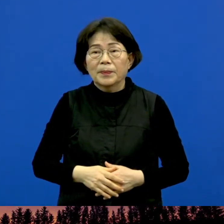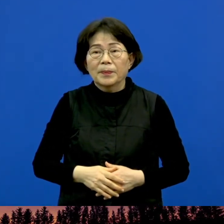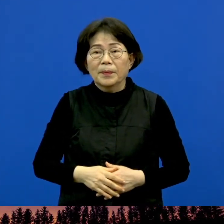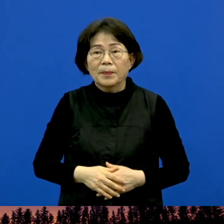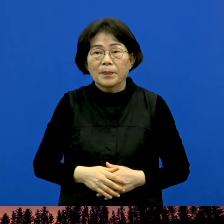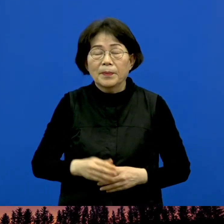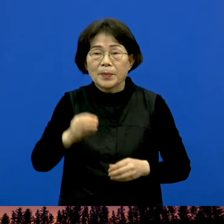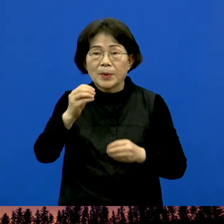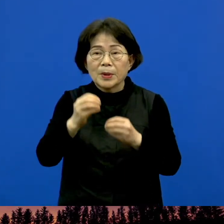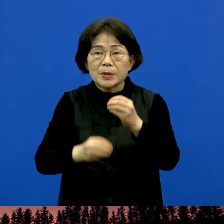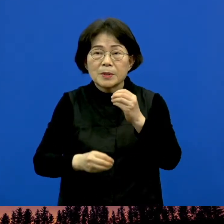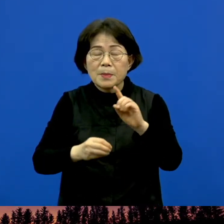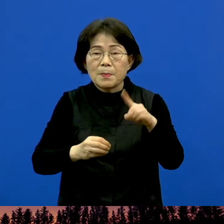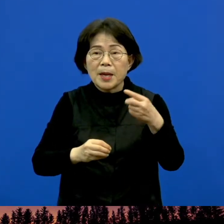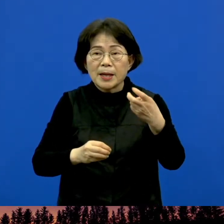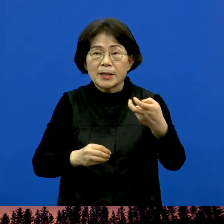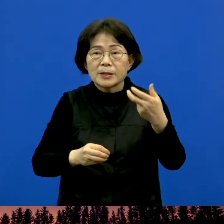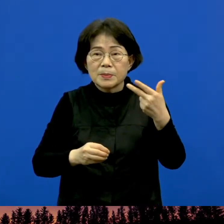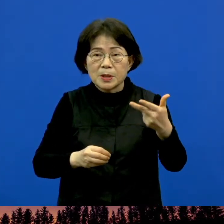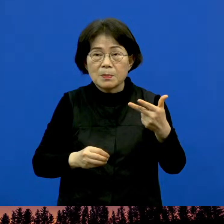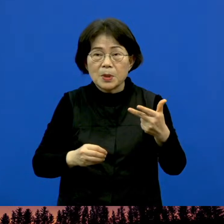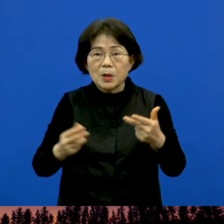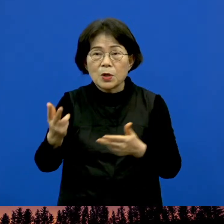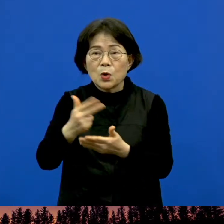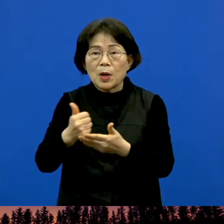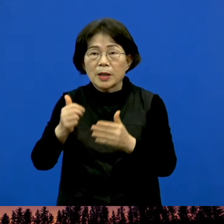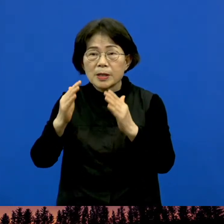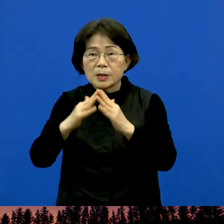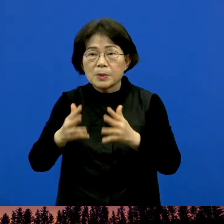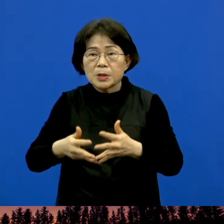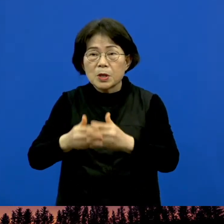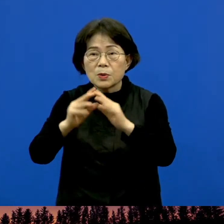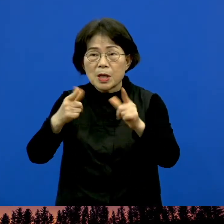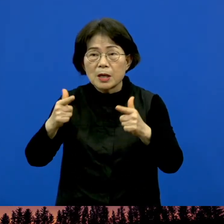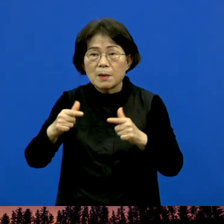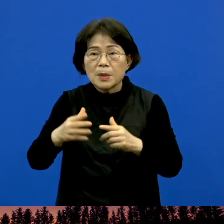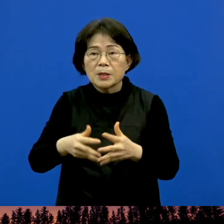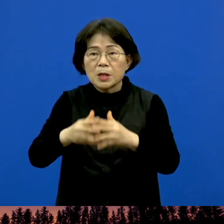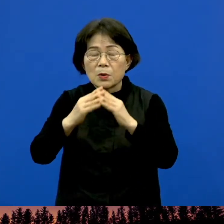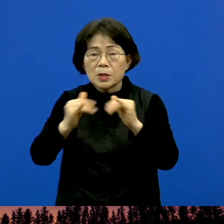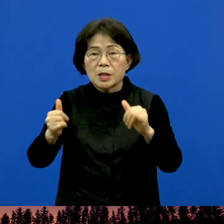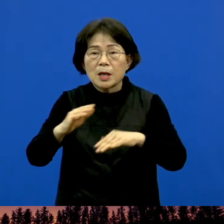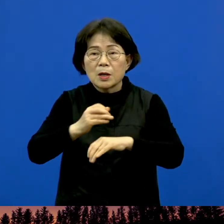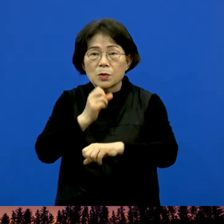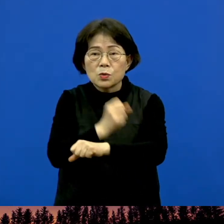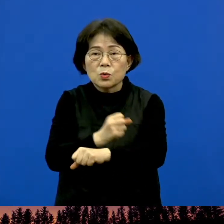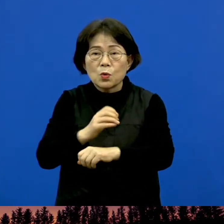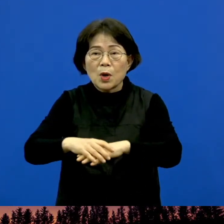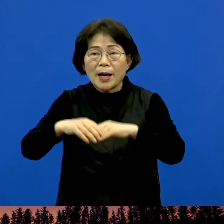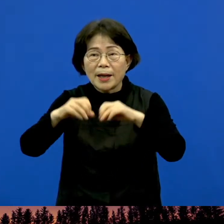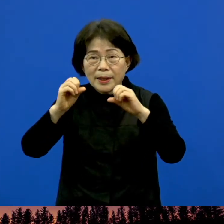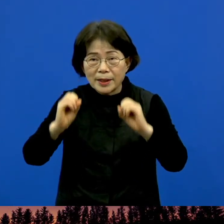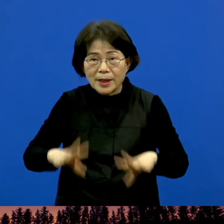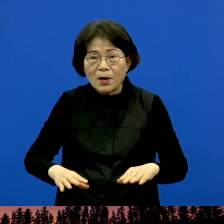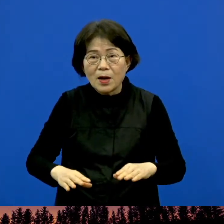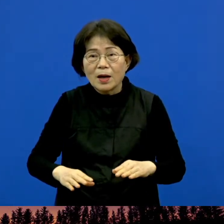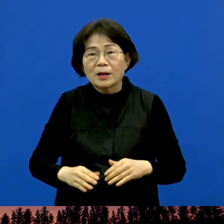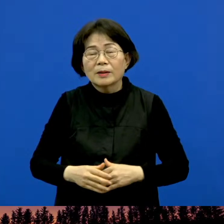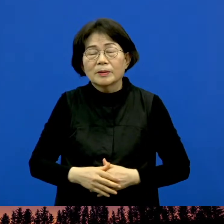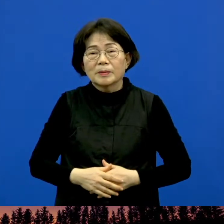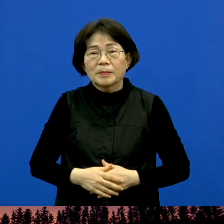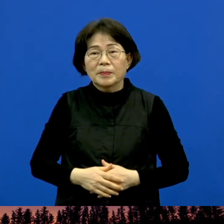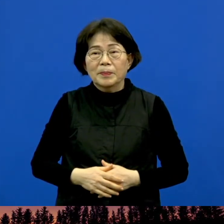시편 127편 1절 2절 여호와께서 집을 세우지 아니하시면 세우는 자의 수고가 헛되며 여호와께서 성을 지키지 아니하시면 파수꾼의 깨어있음이